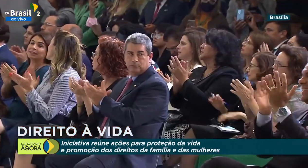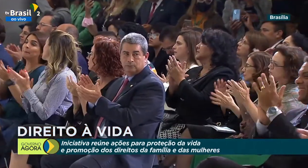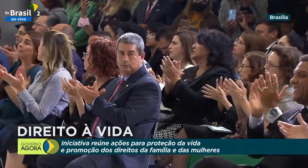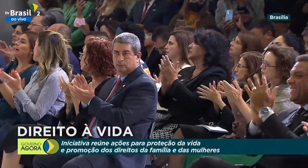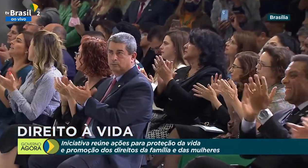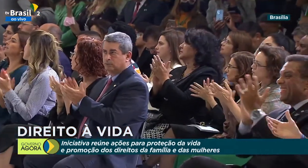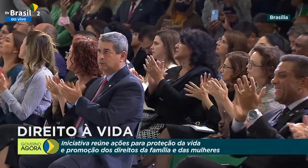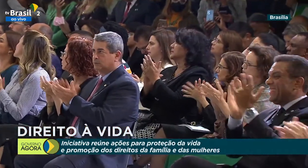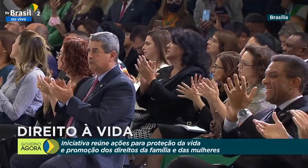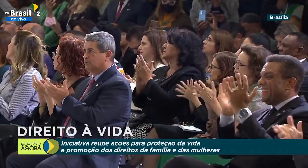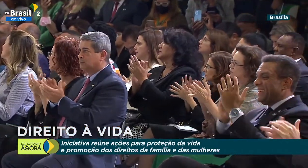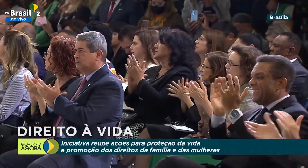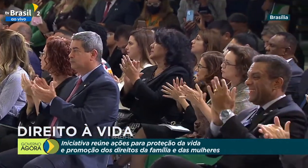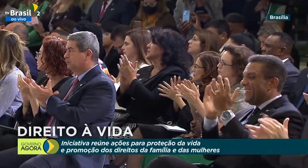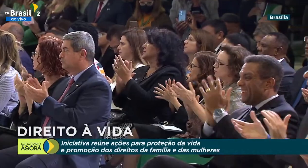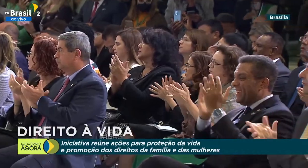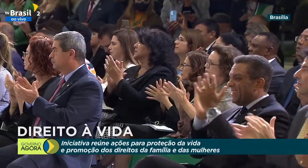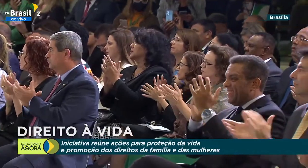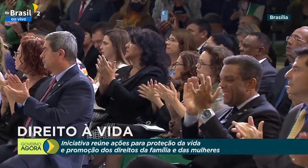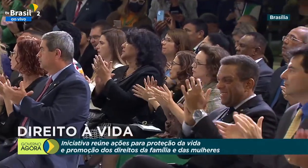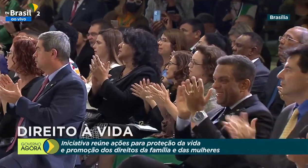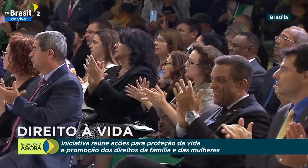E aí